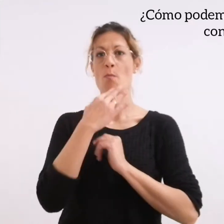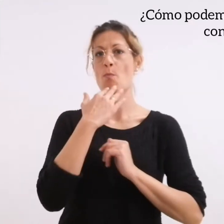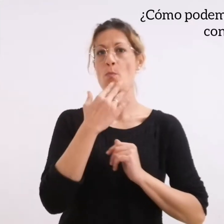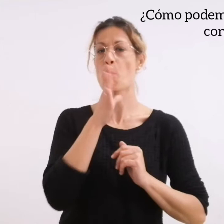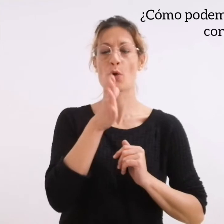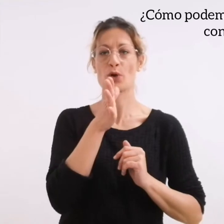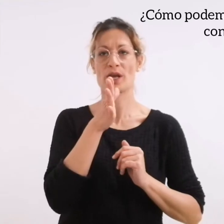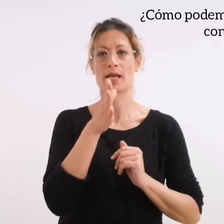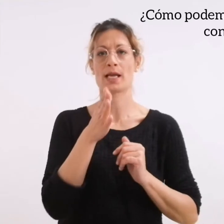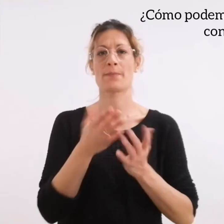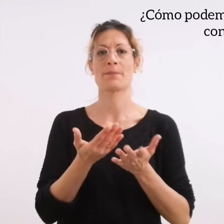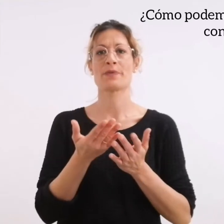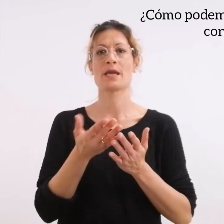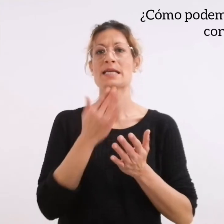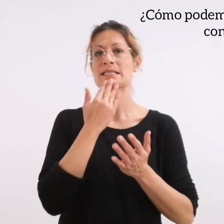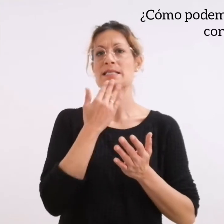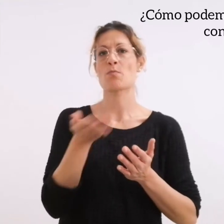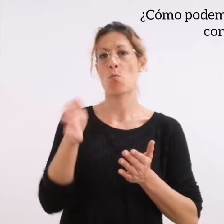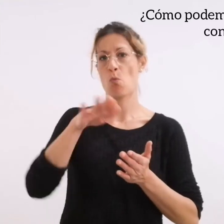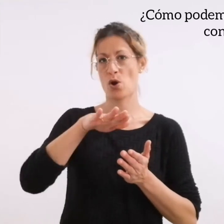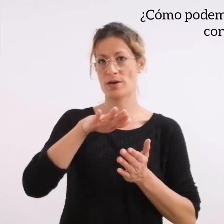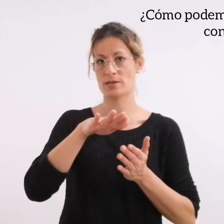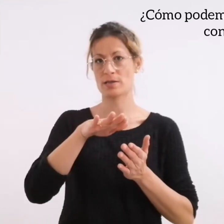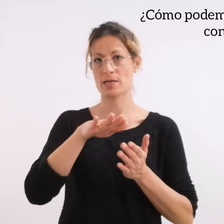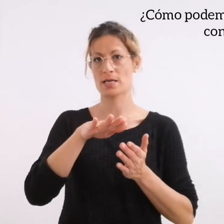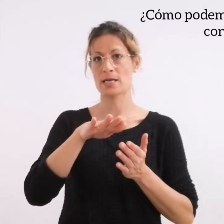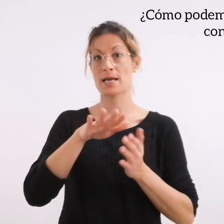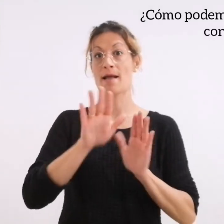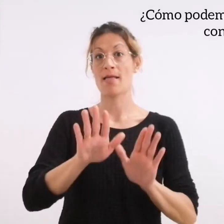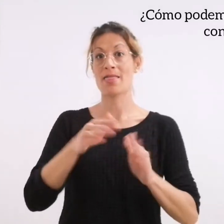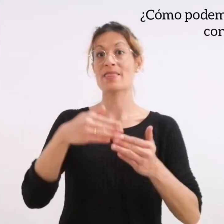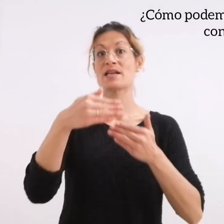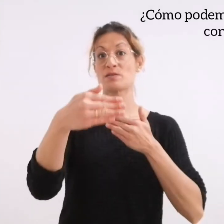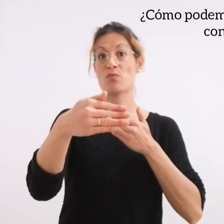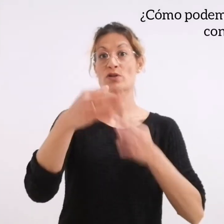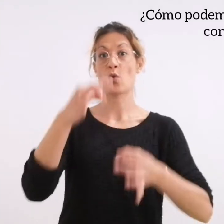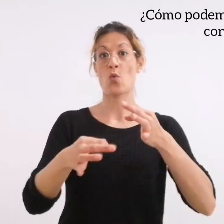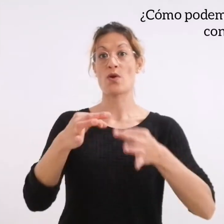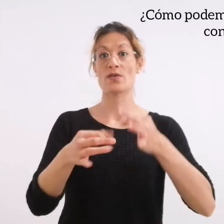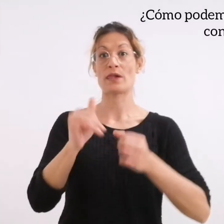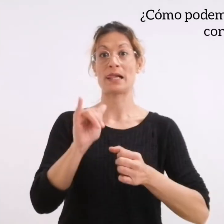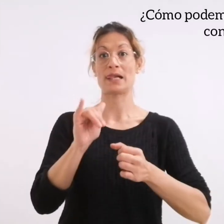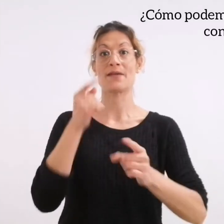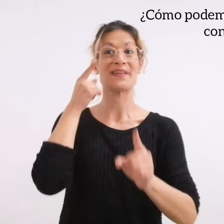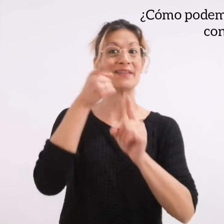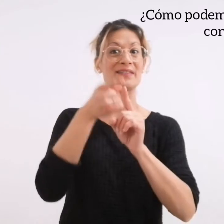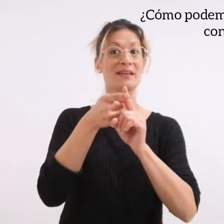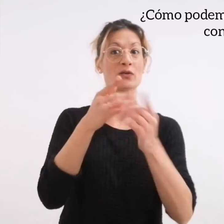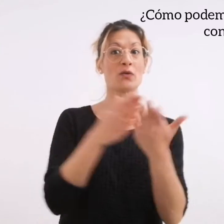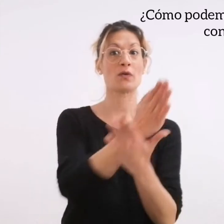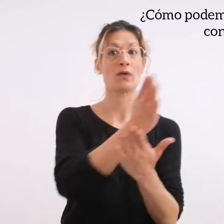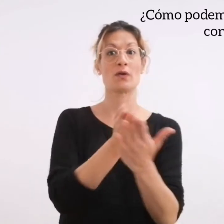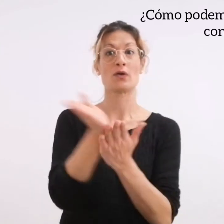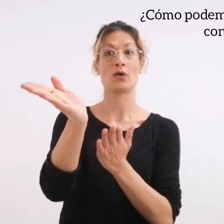Hebreos 9:27, que después de esta muerte hay un juicio y hay dos destinos, una eternidad al cielo o una eternidad al